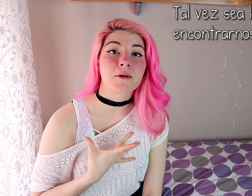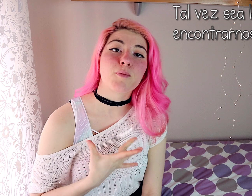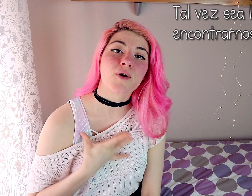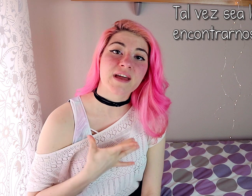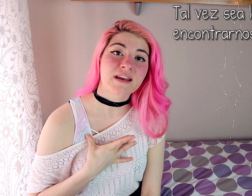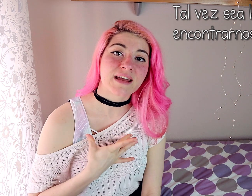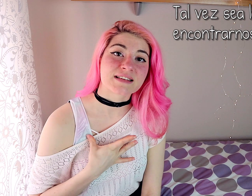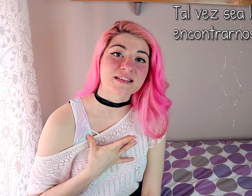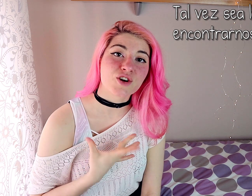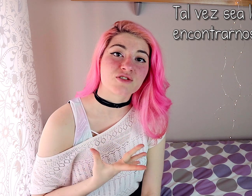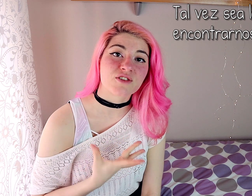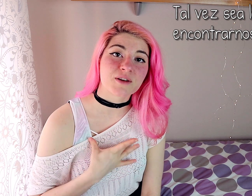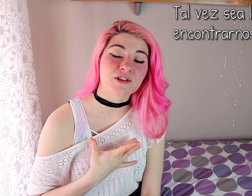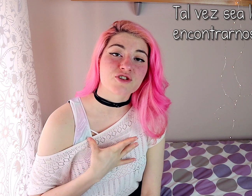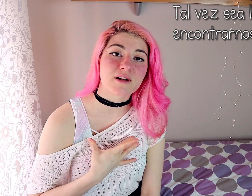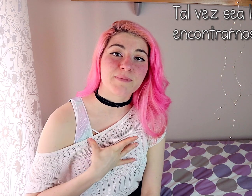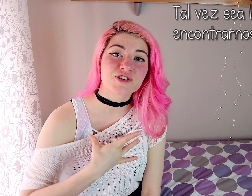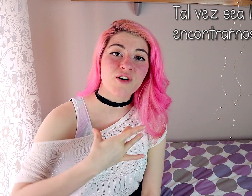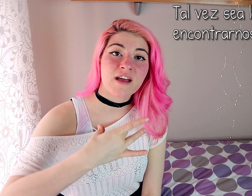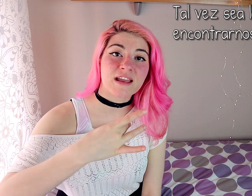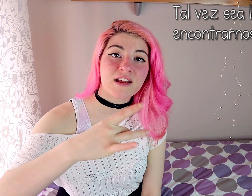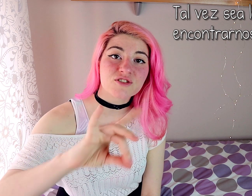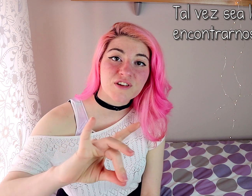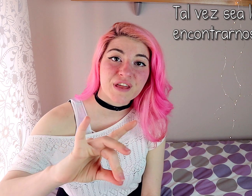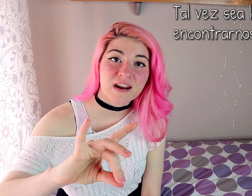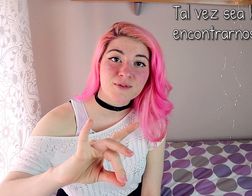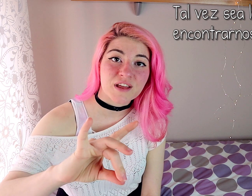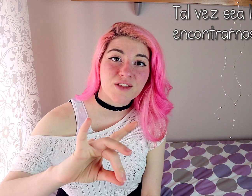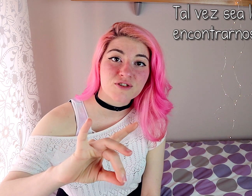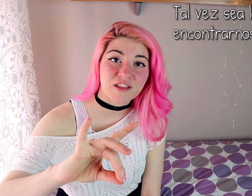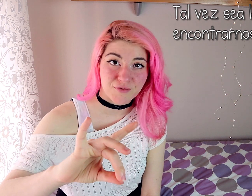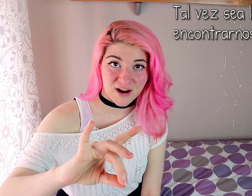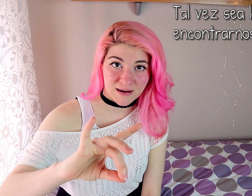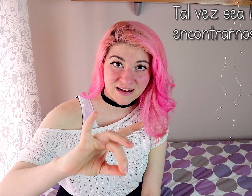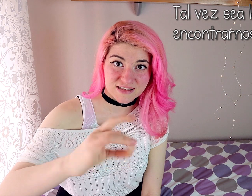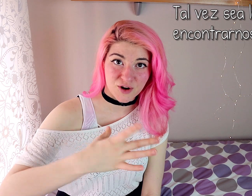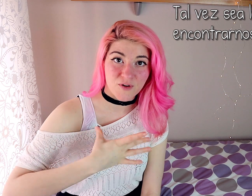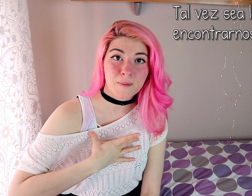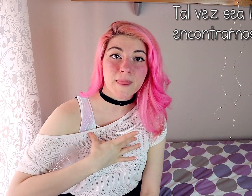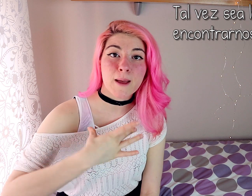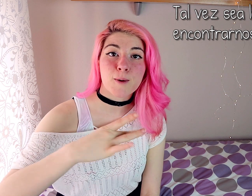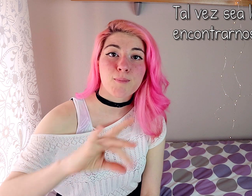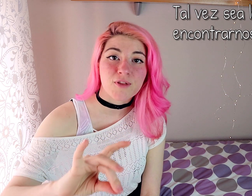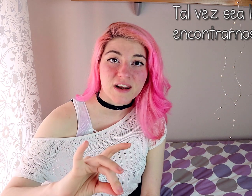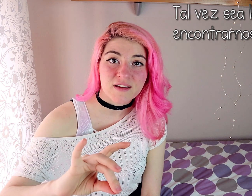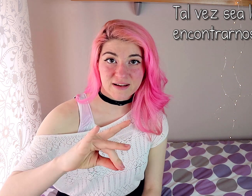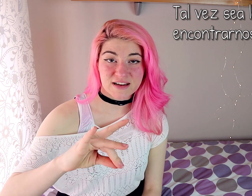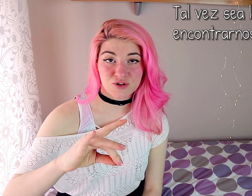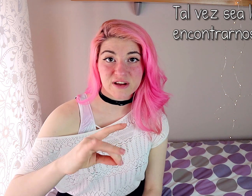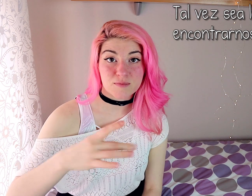verbo poder es así, con los dedos abiertos sobre el pecho y los cerramos haciéndolos hacia afuera, ¿vale? El signo. Poder. Esto es